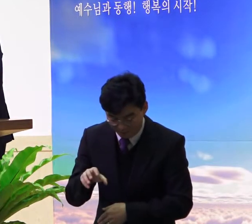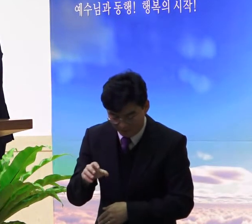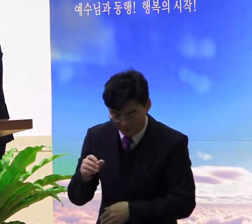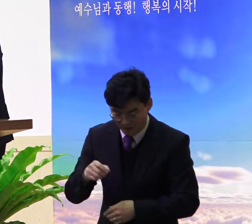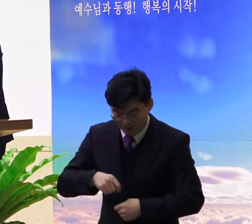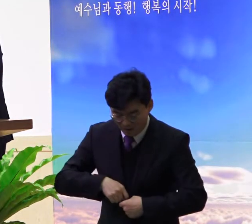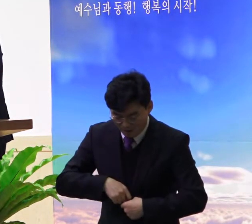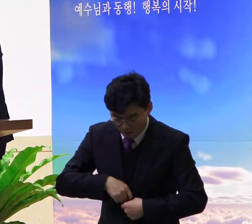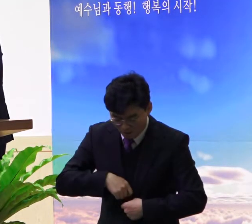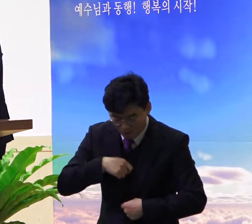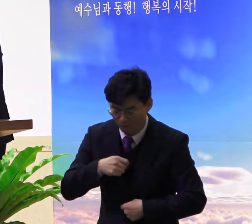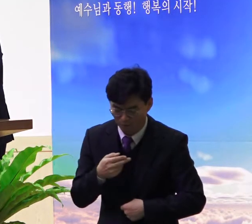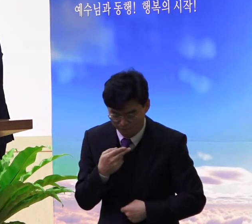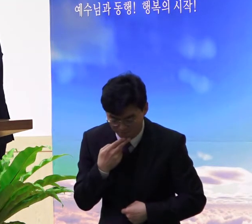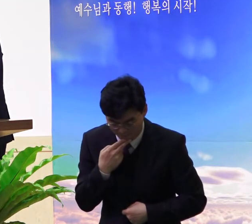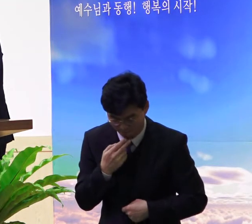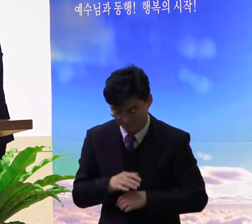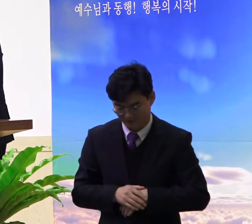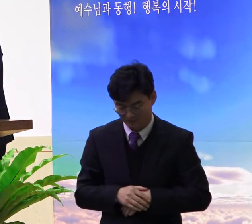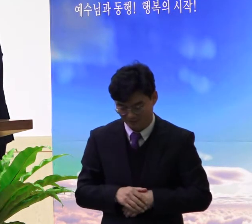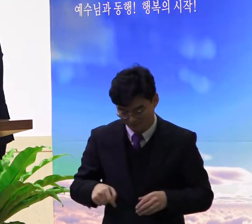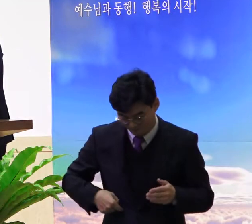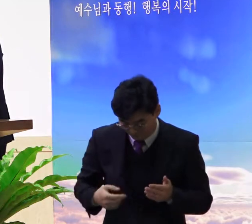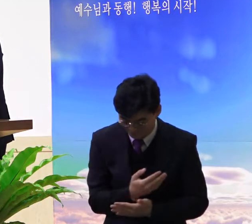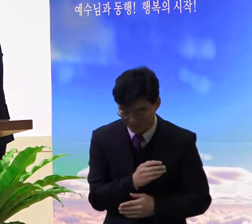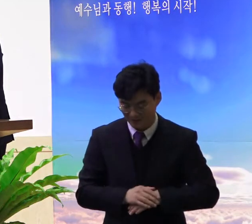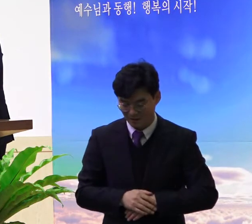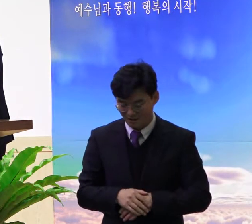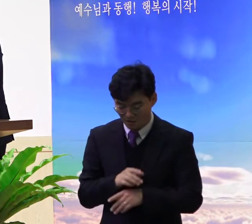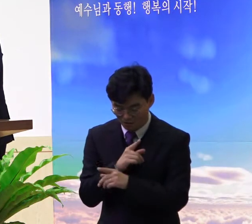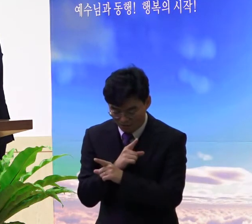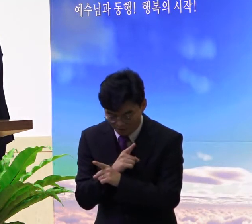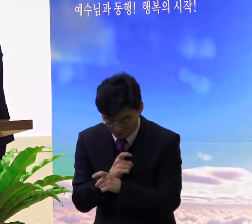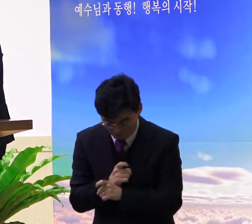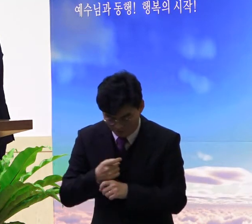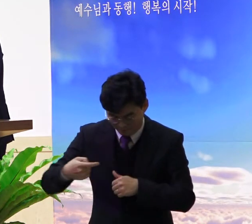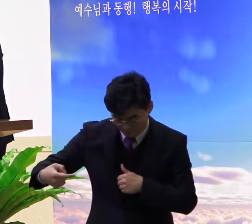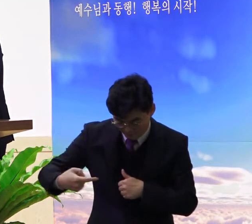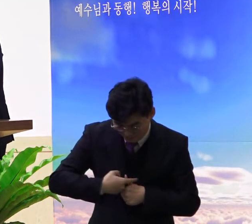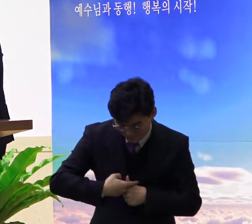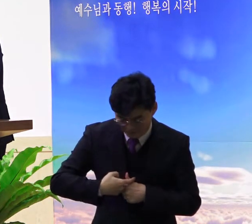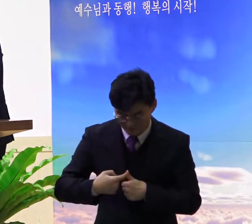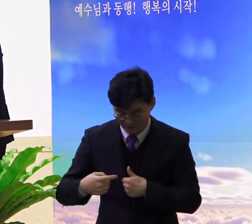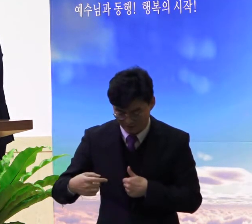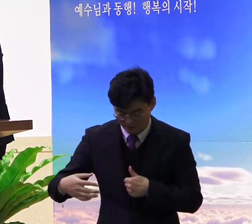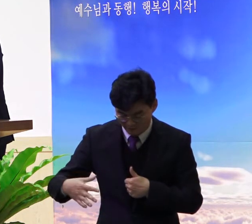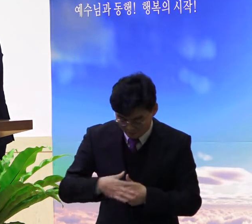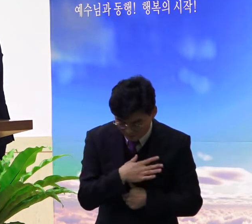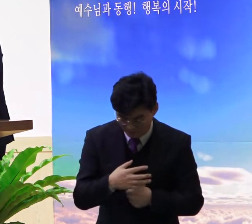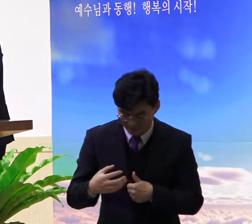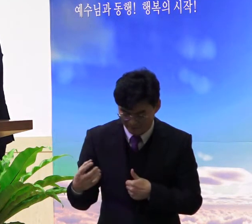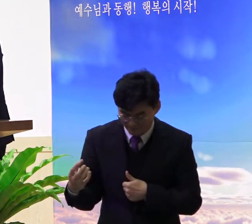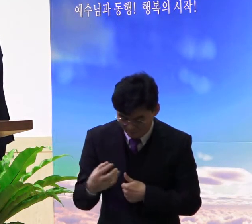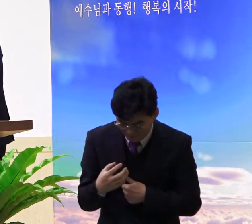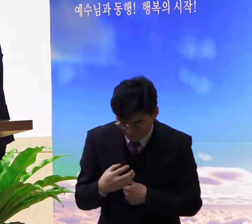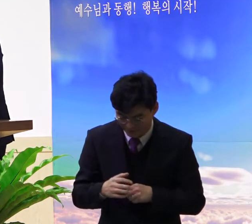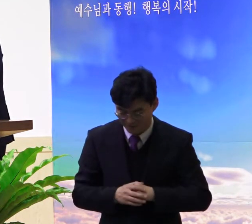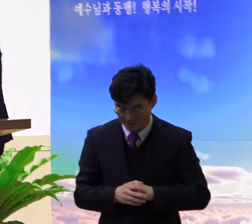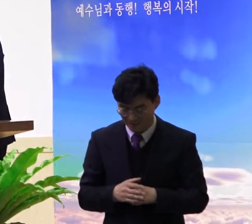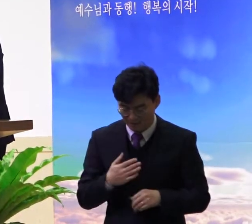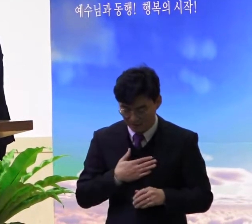없나이다. 원수가 내 영혼을 핍박하며 내 생명을 땅에 엎어서 나로 죽은 지 오랜 자같이